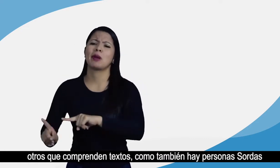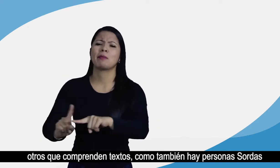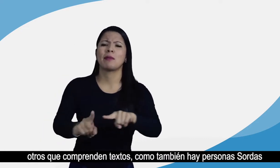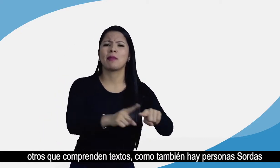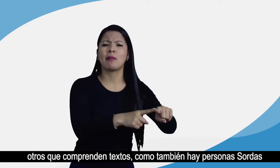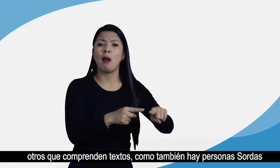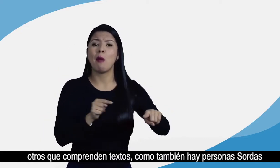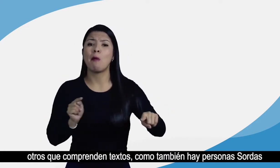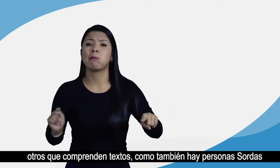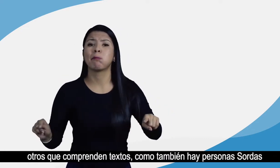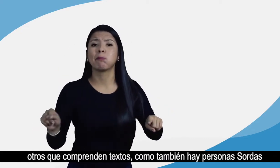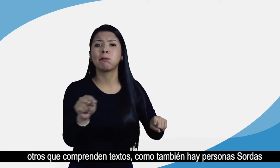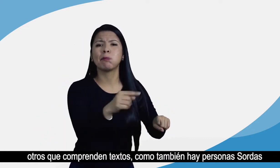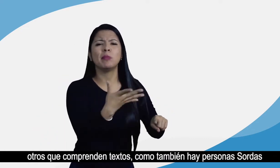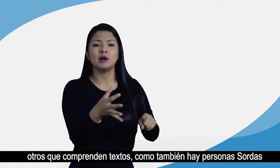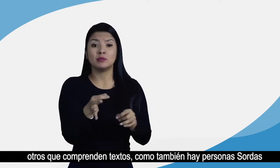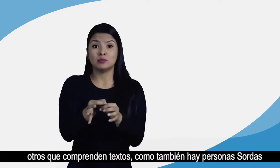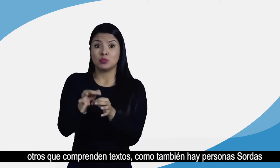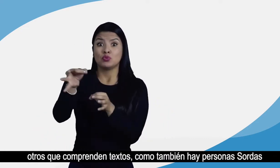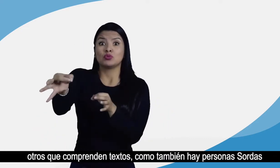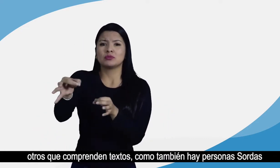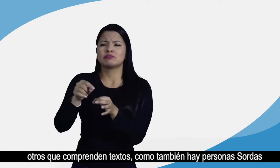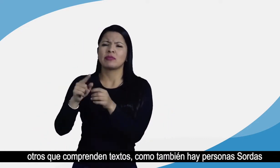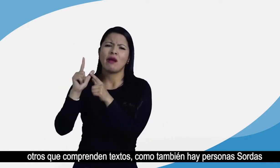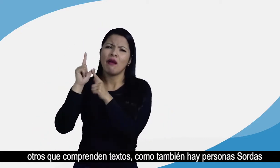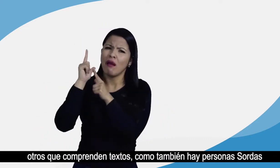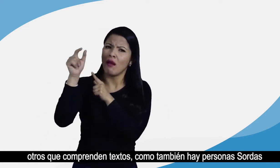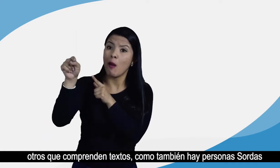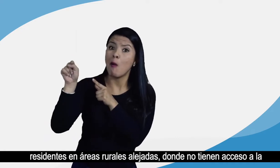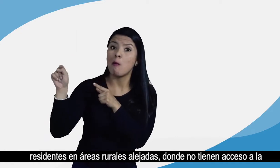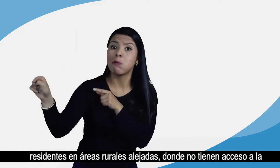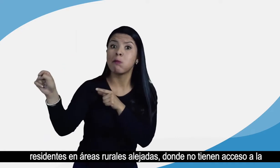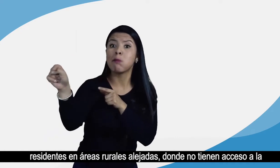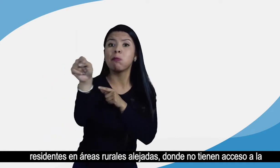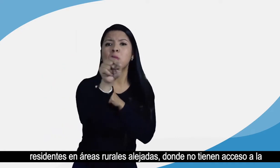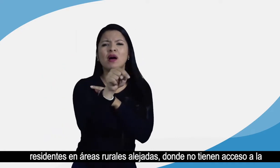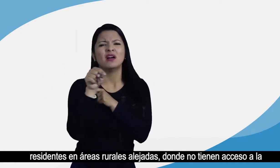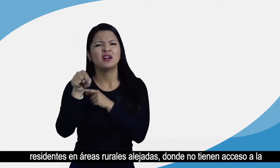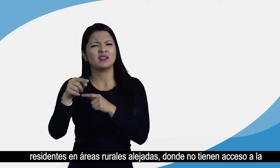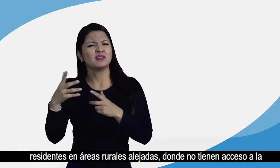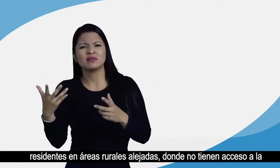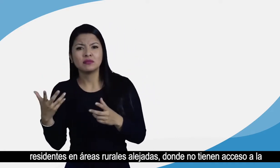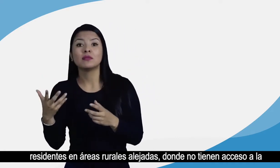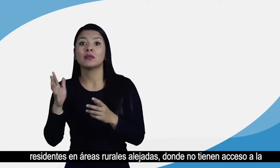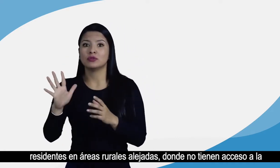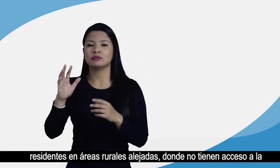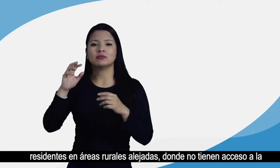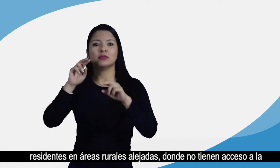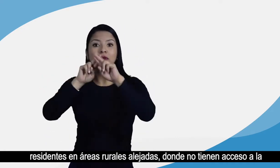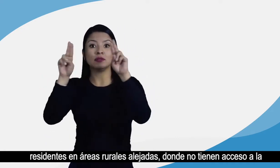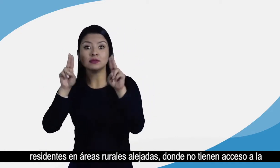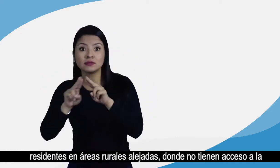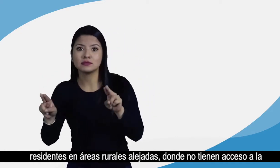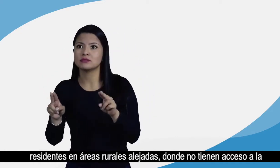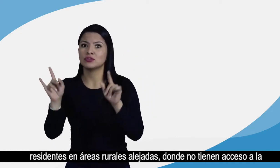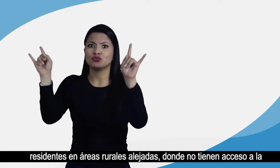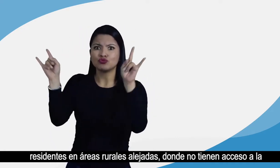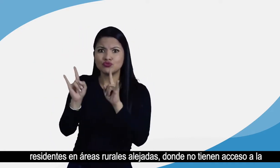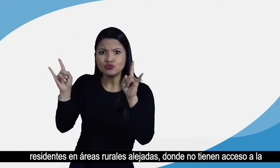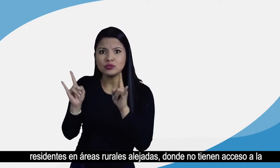otros que comprenden texto, como también hay personas sordas residentes en áreas rurales alejadas, donde no tienen